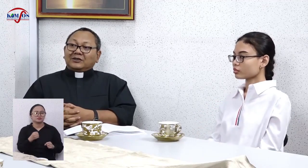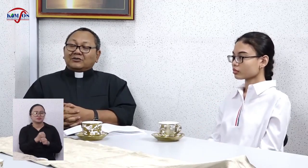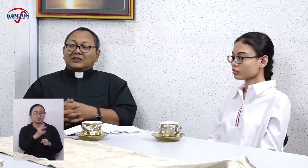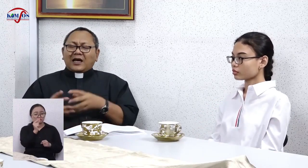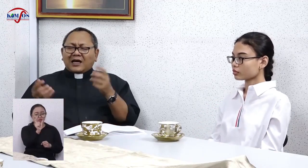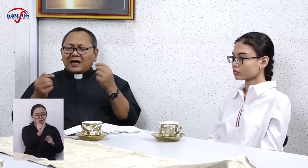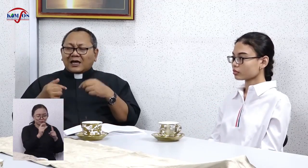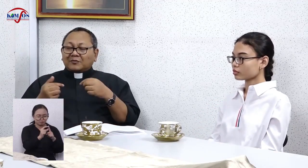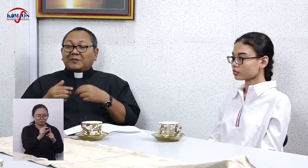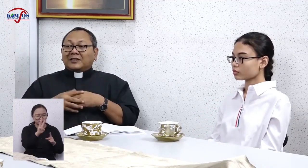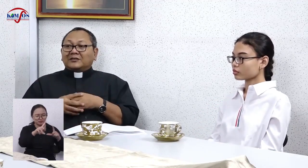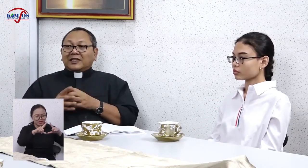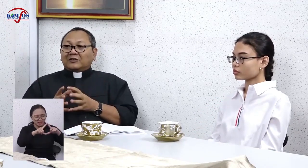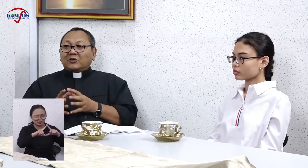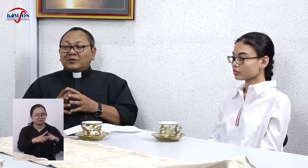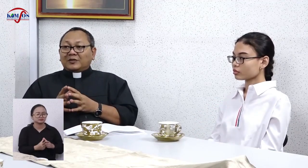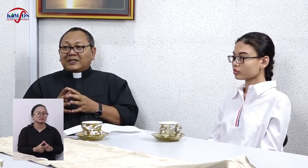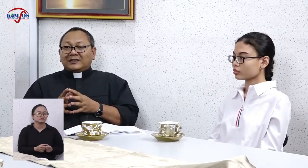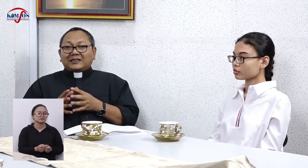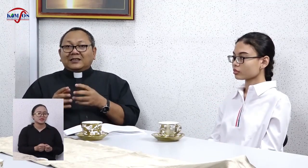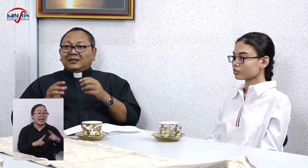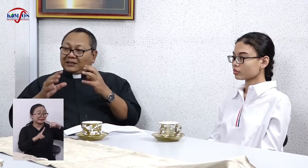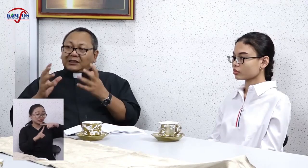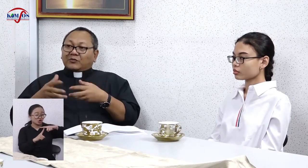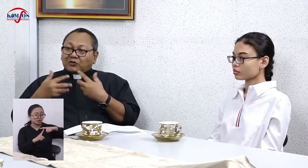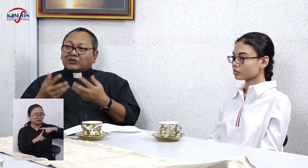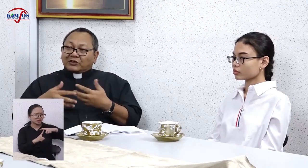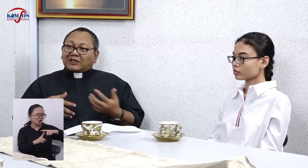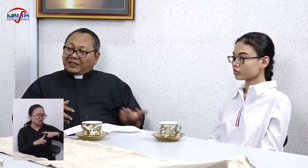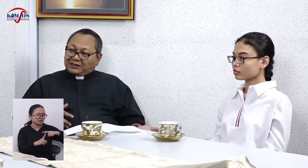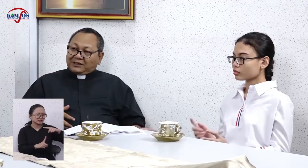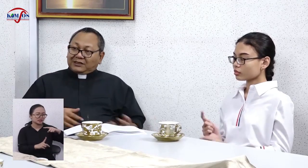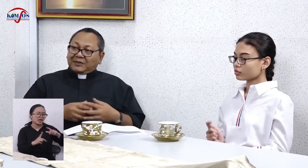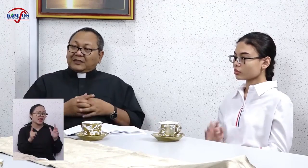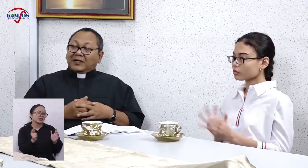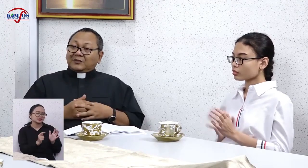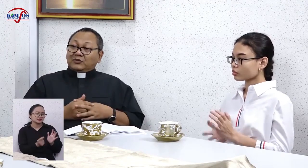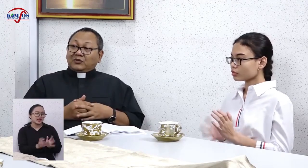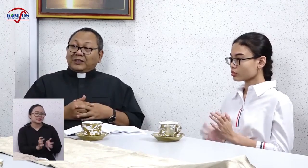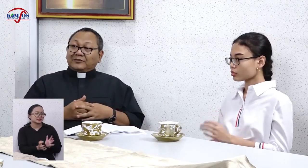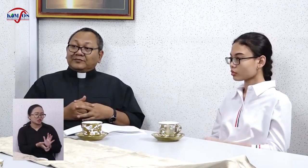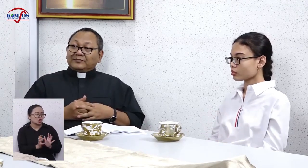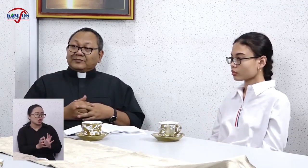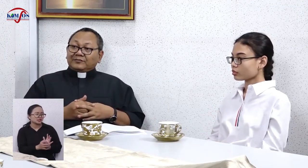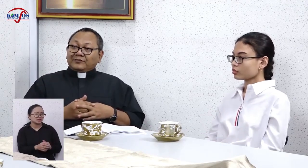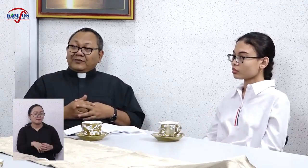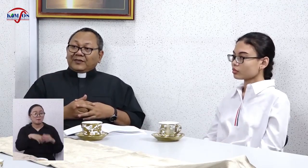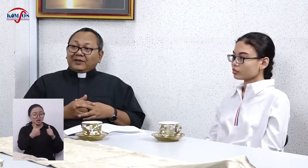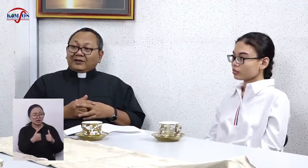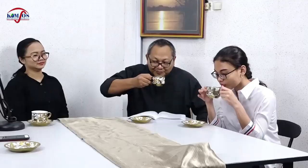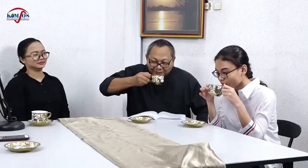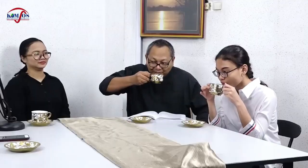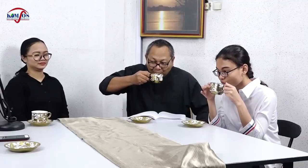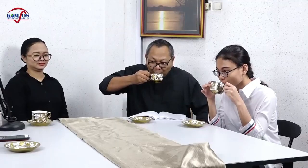itu sangat membantu teknologi modern yang ini revolusioner bagi teman-teman bisa tulis